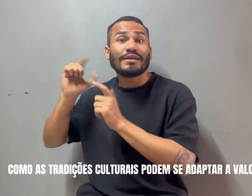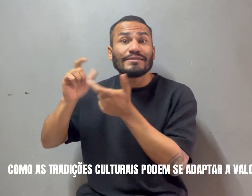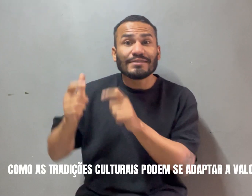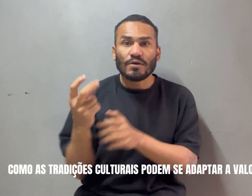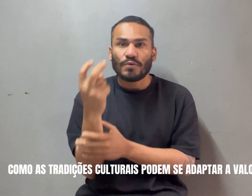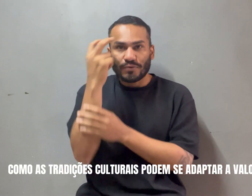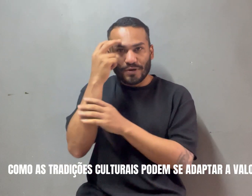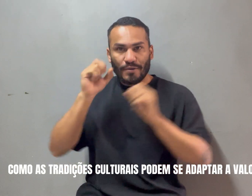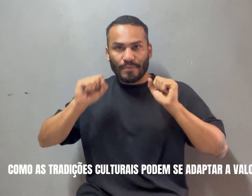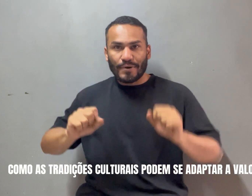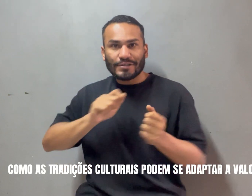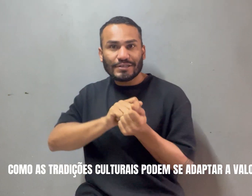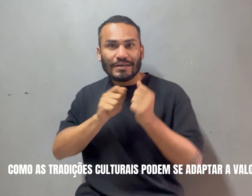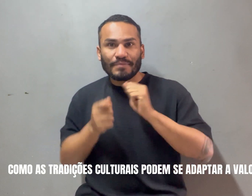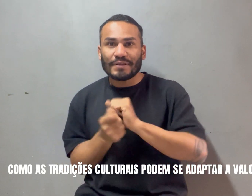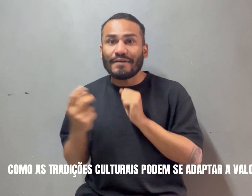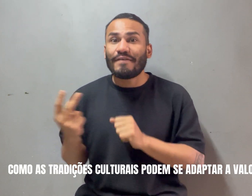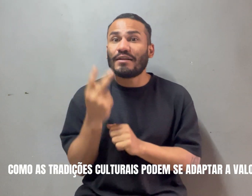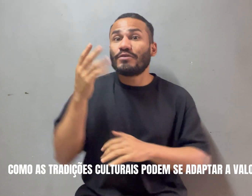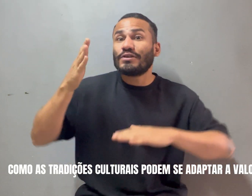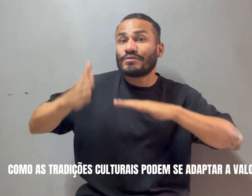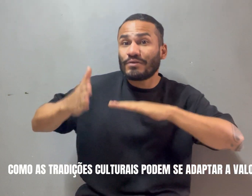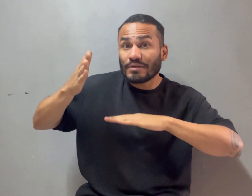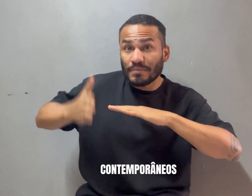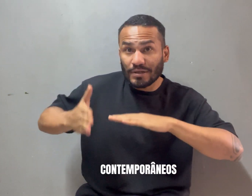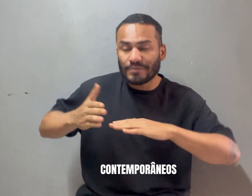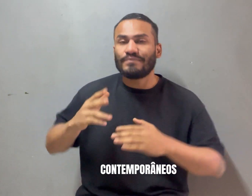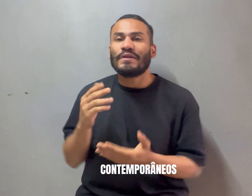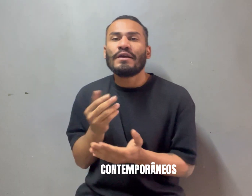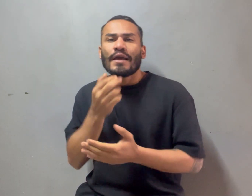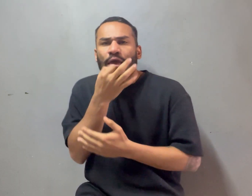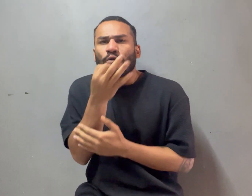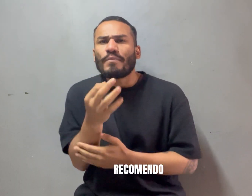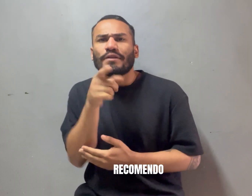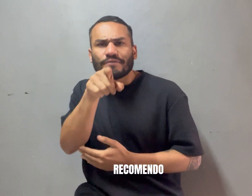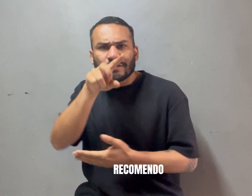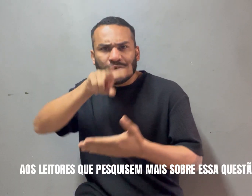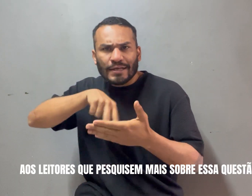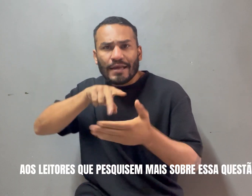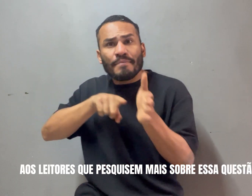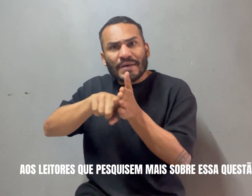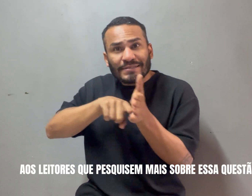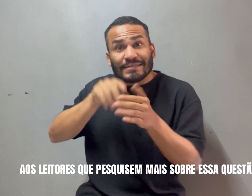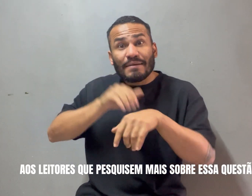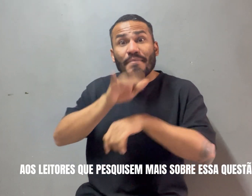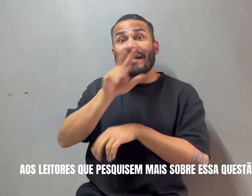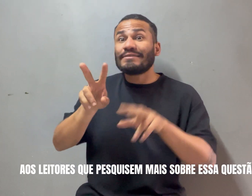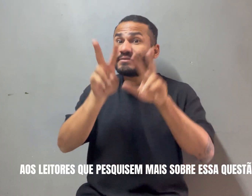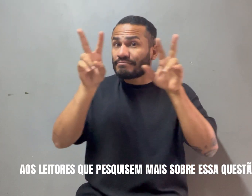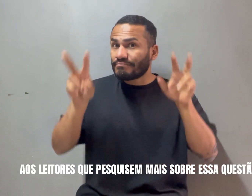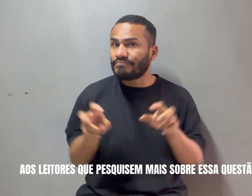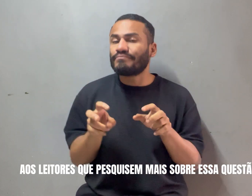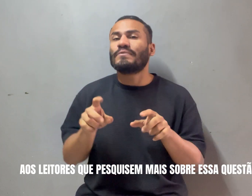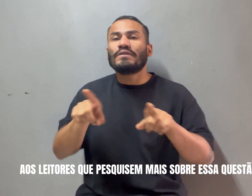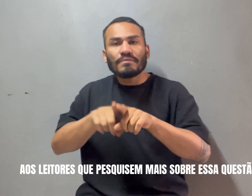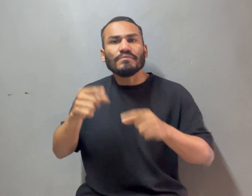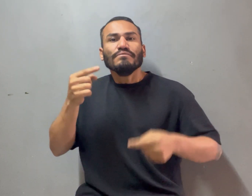as tradições culturais podem se adaptar a valores contemporâneos. Recomendo aos leitores que pesquisem mais sobre essa questão e